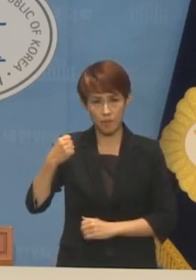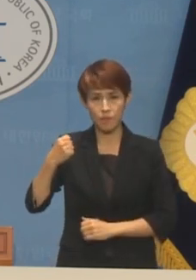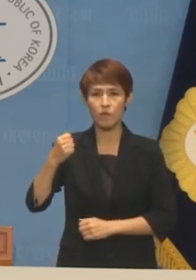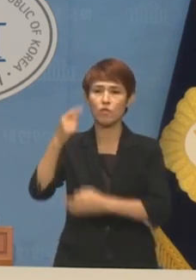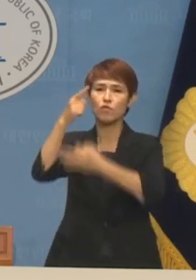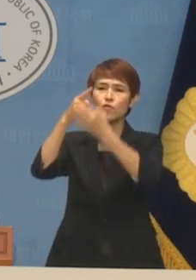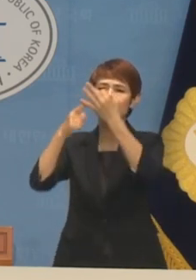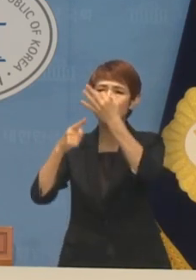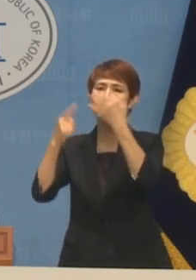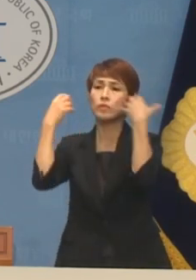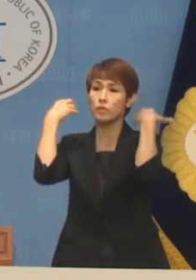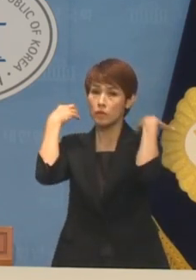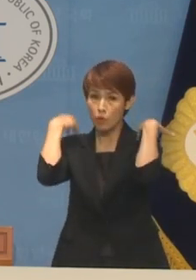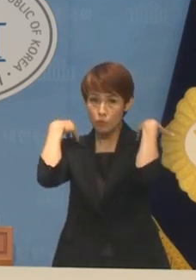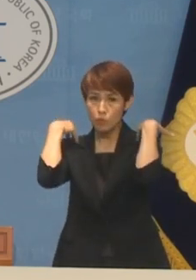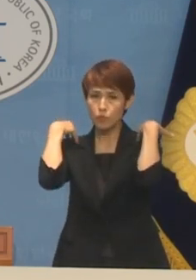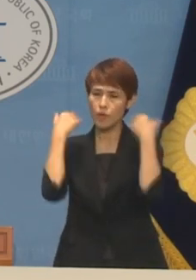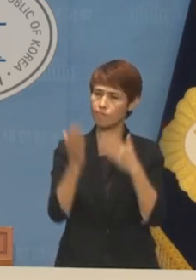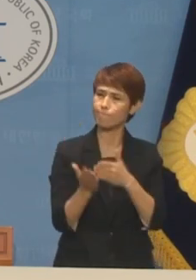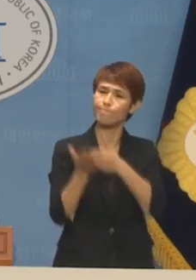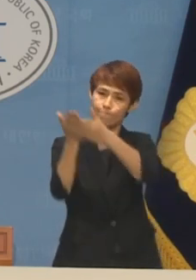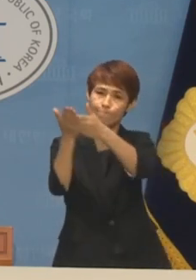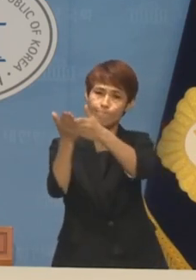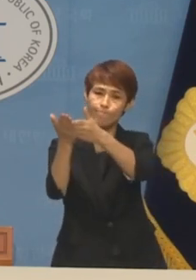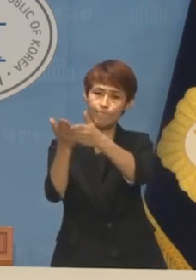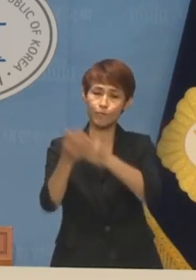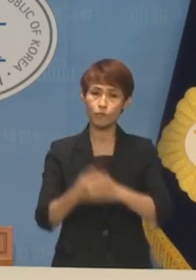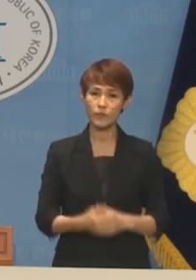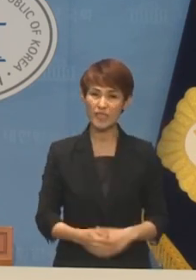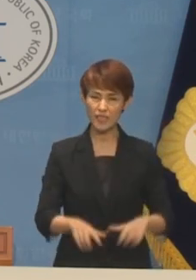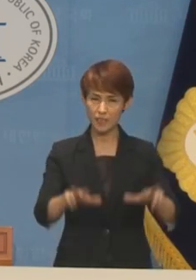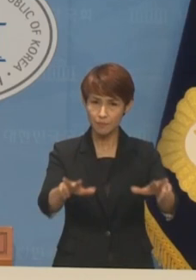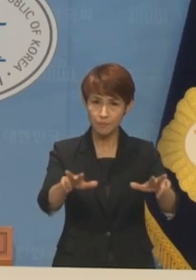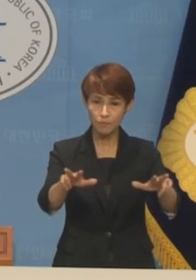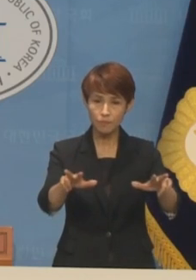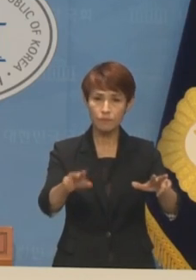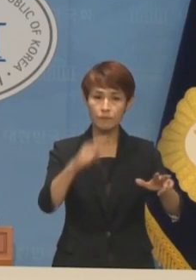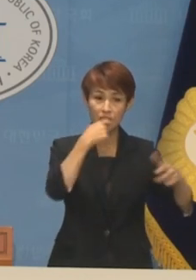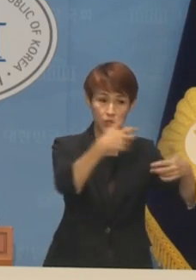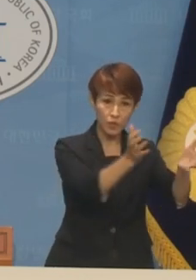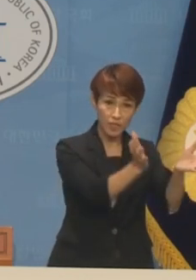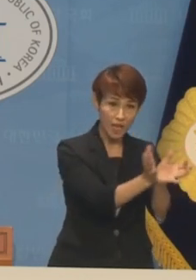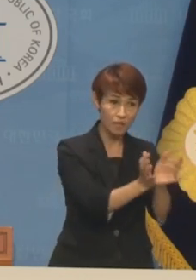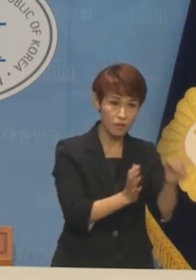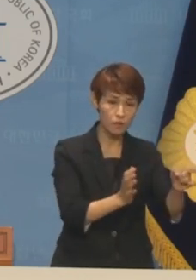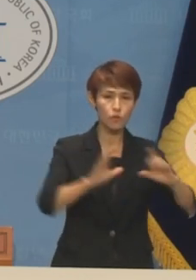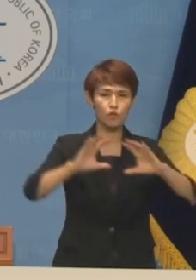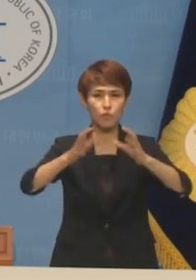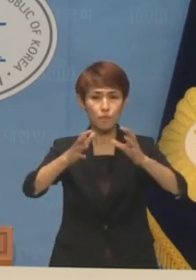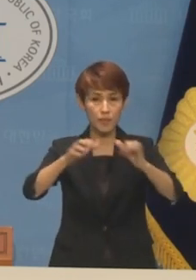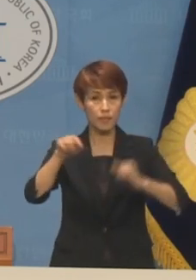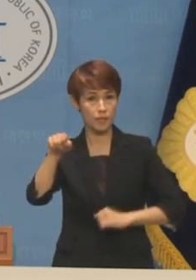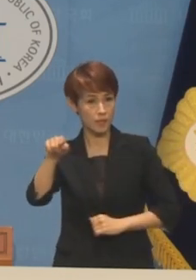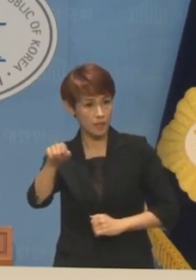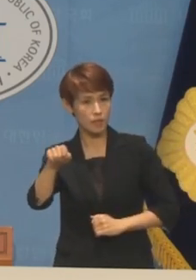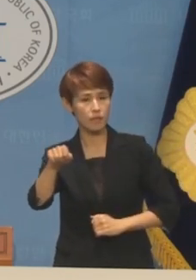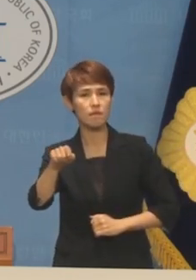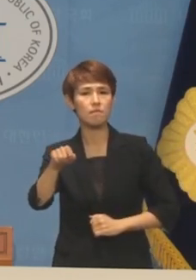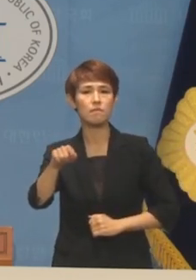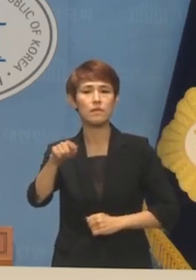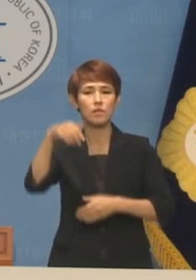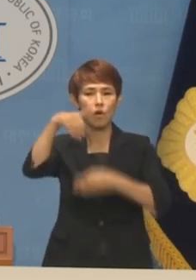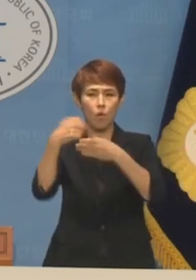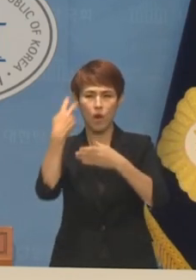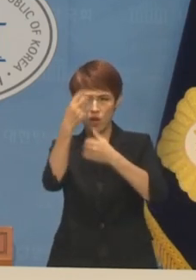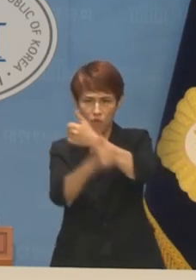윤석열 정부에 촉구합니다. 지금 당장 민주당은 국민 앞에 선관위와 유착과